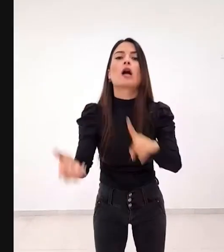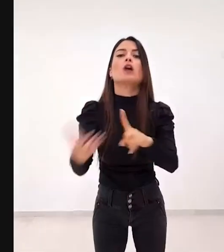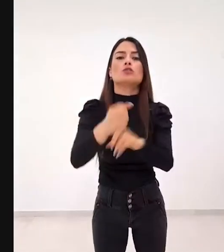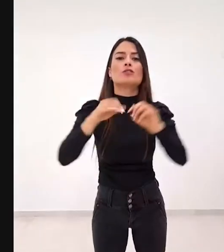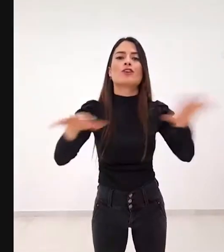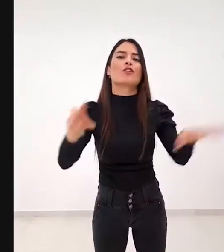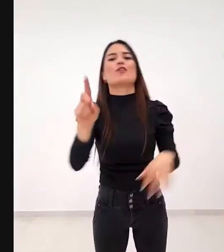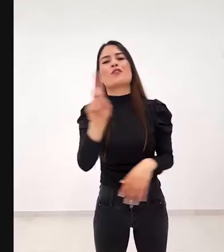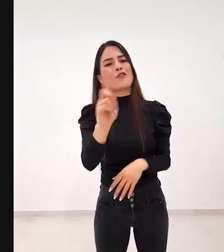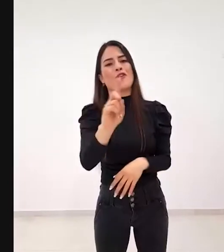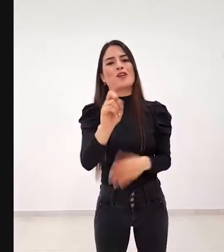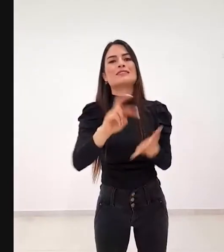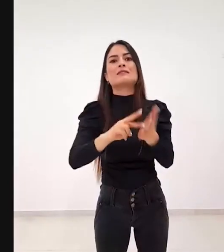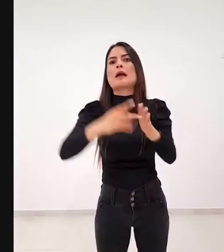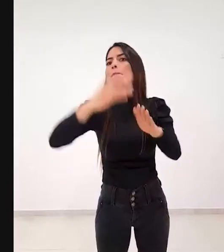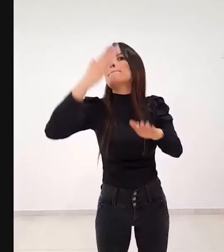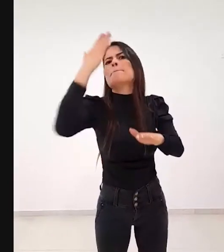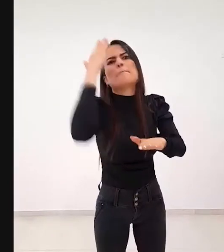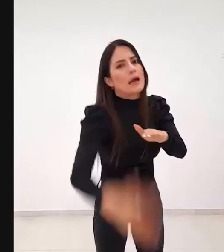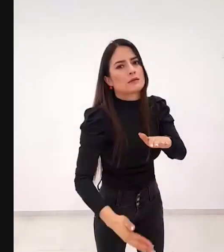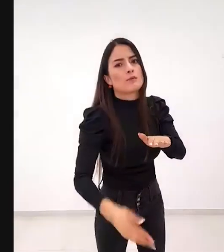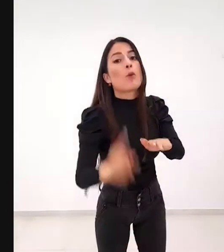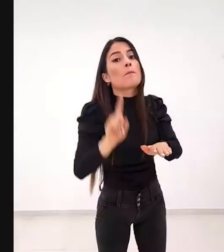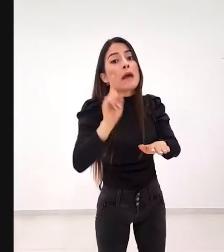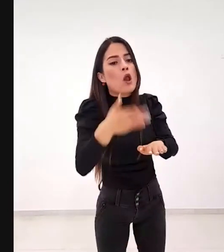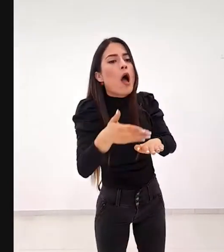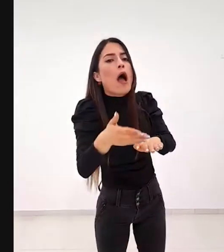assange para regresar